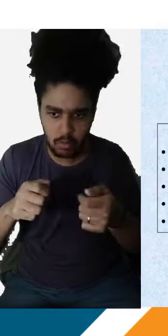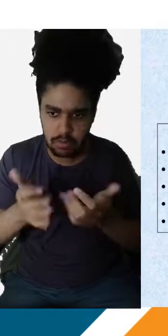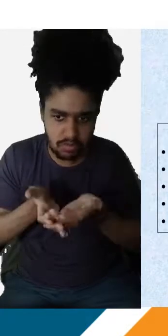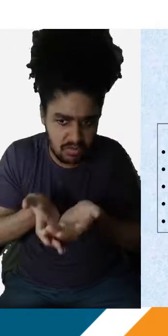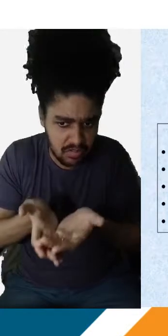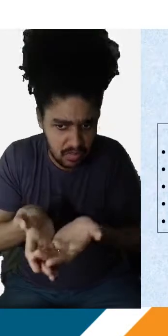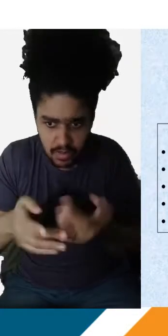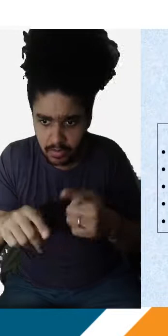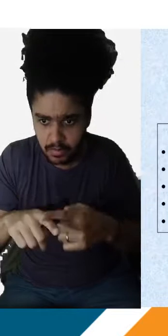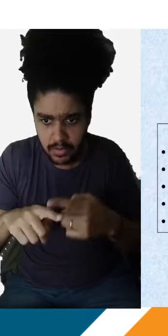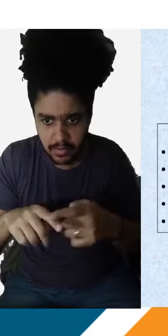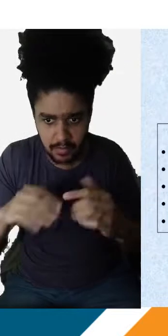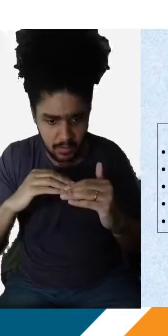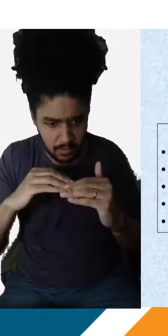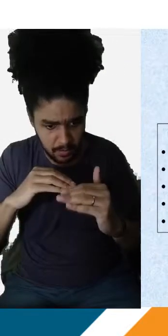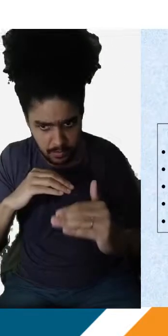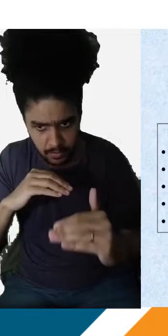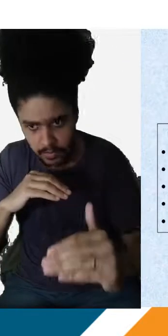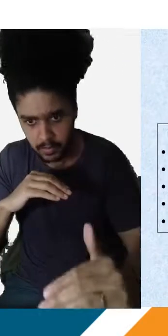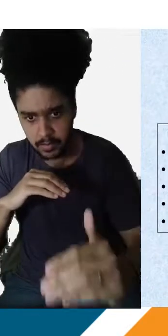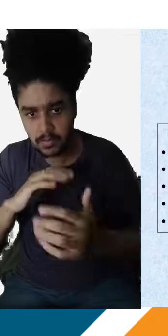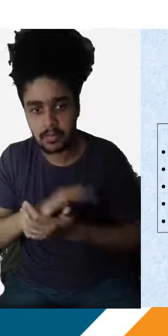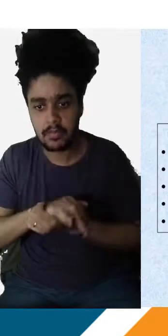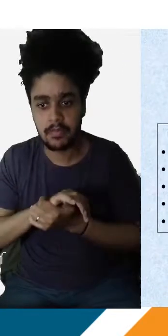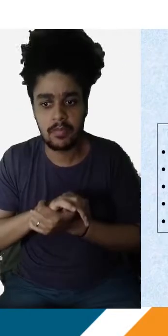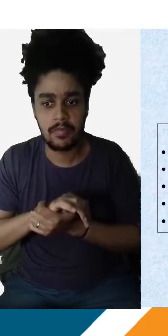sua condição aplanada.